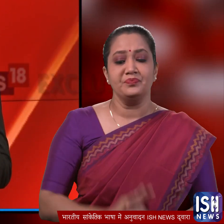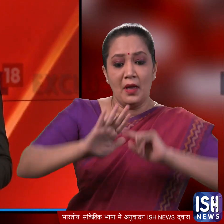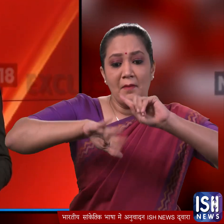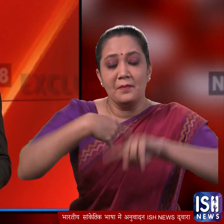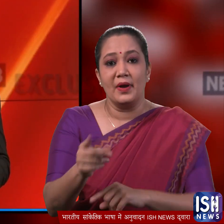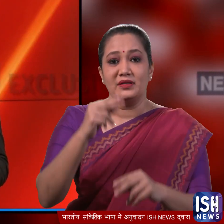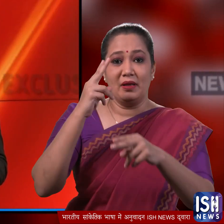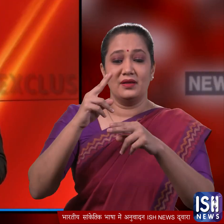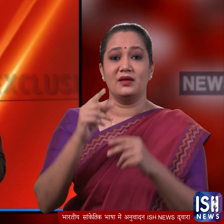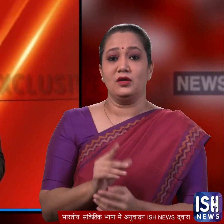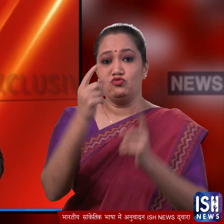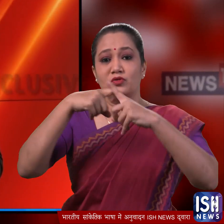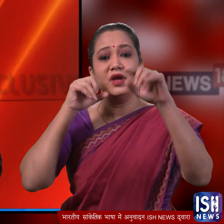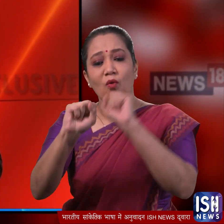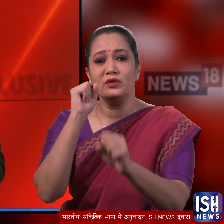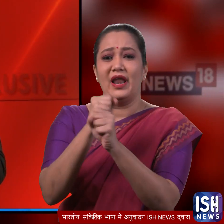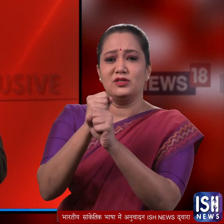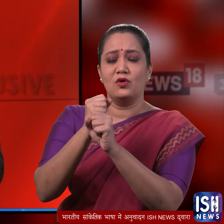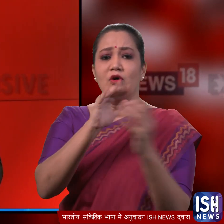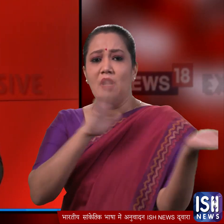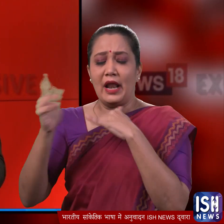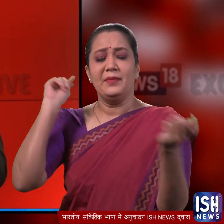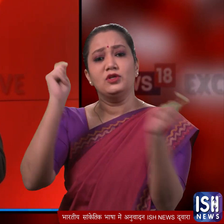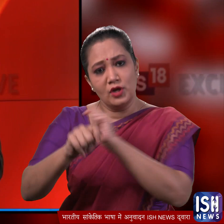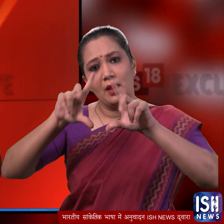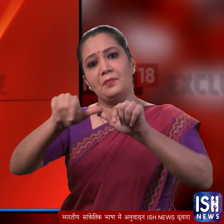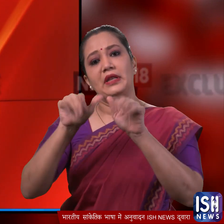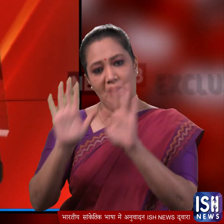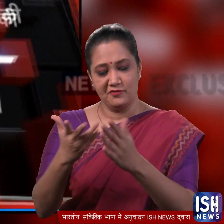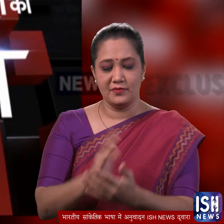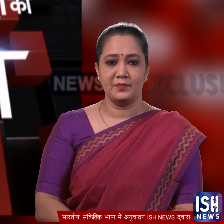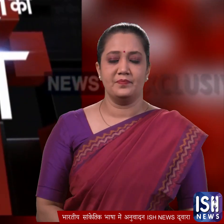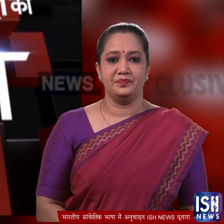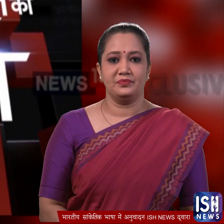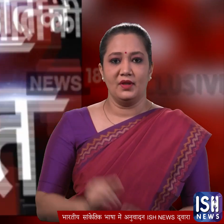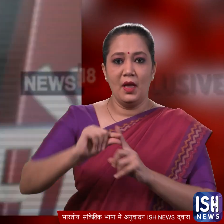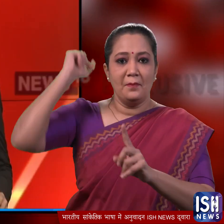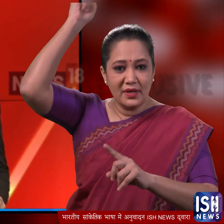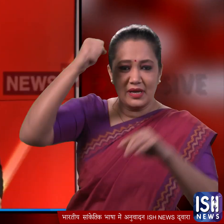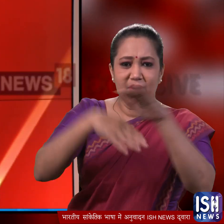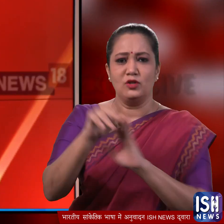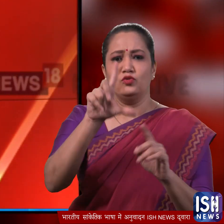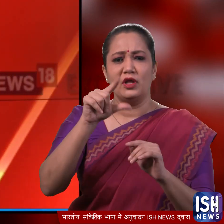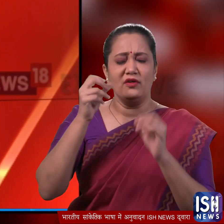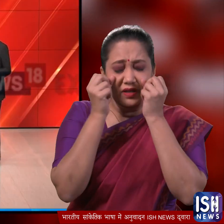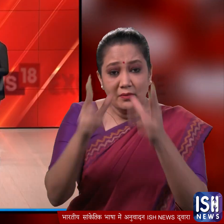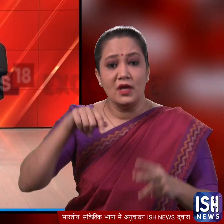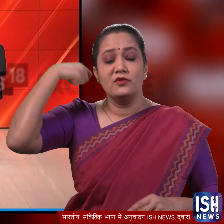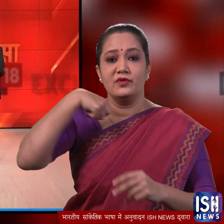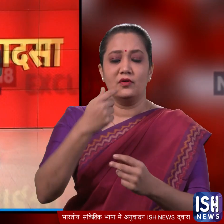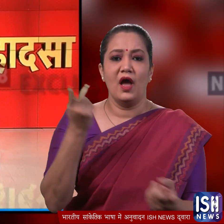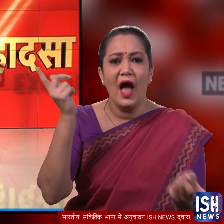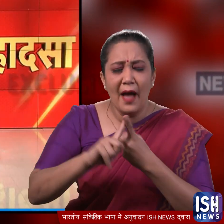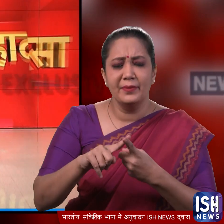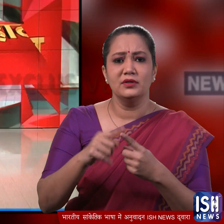जिसके फौरन बाद ब्रिटेन के ग्लासगो शहर में क्लाइमेट चेंज पर ही शिखर सम्मेलन होना है। पंजाब के लुधियाना से डरा देने वाली कुछ